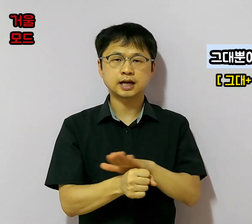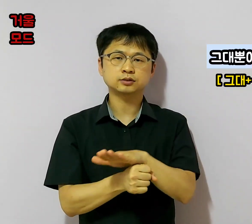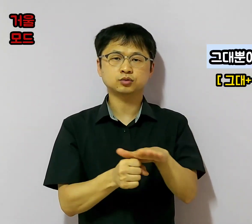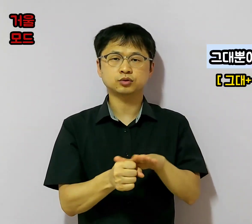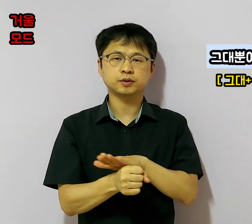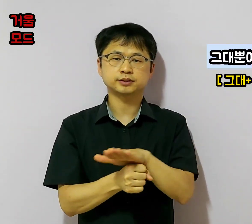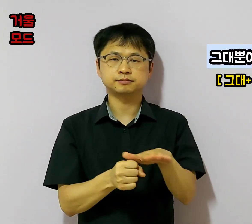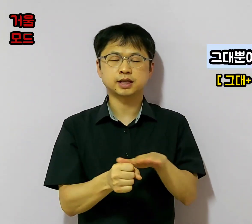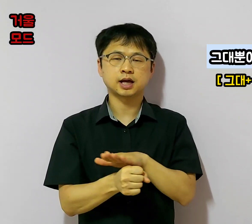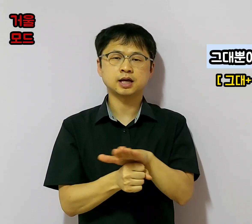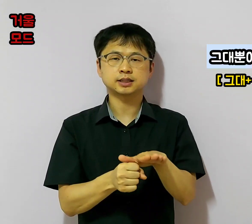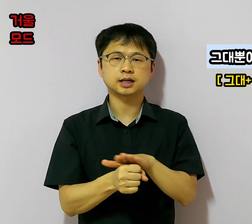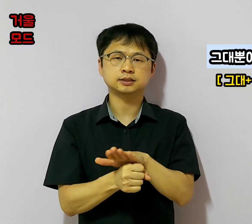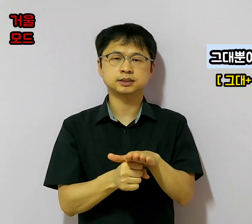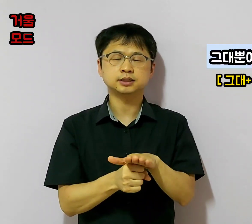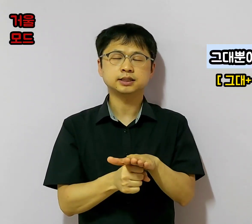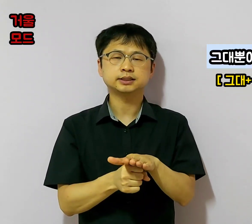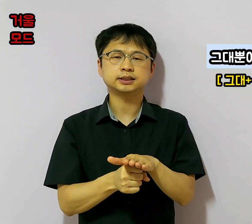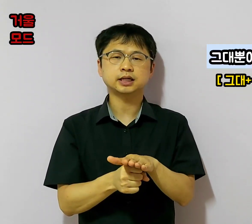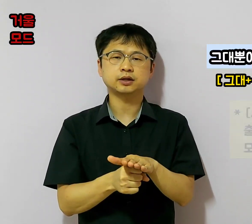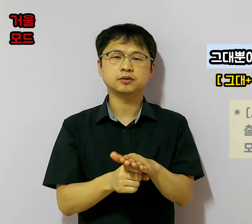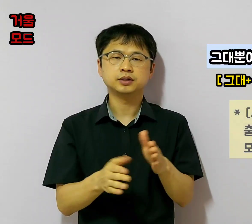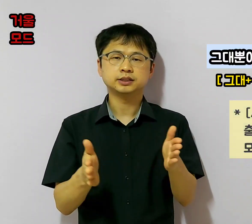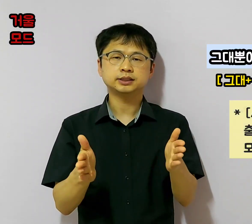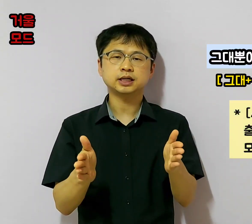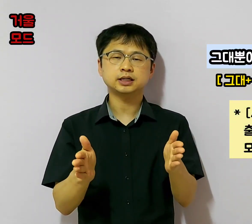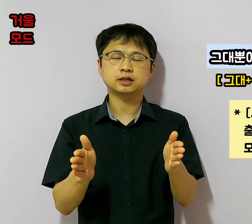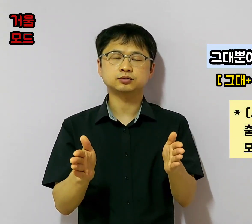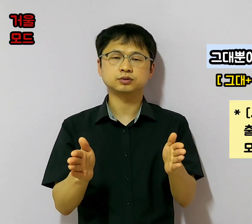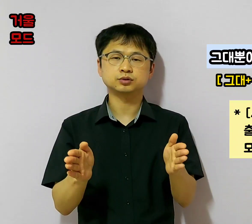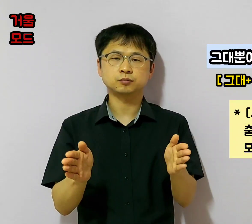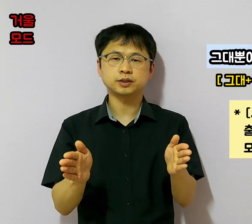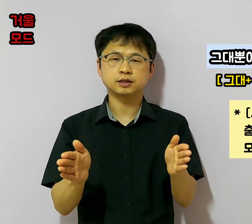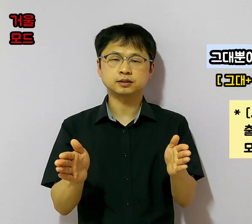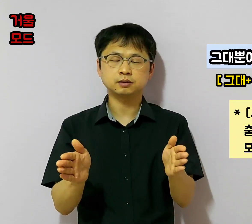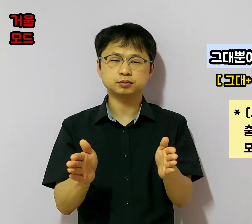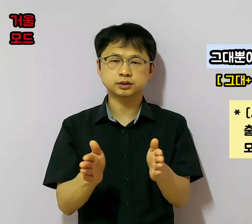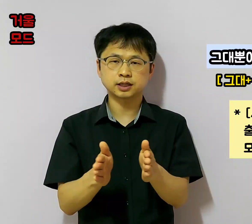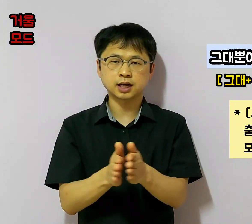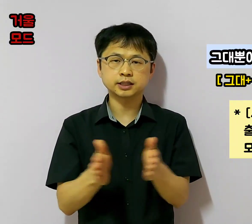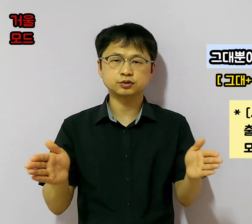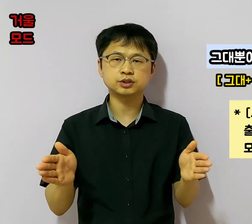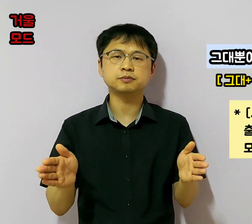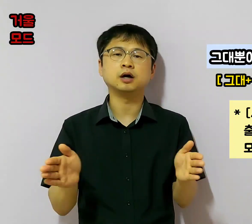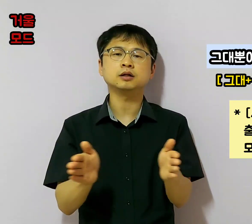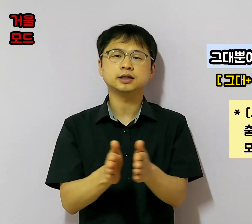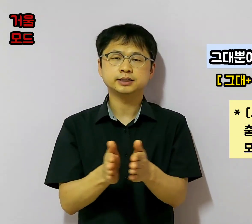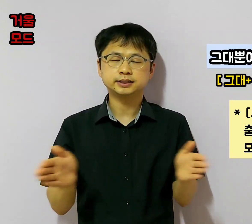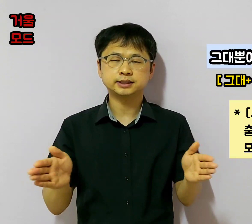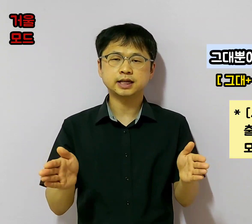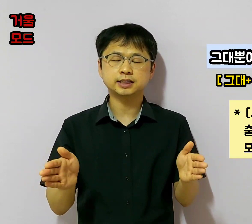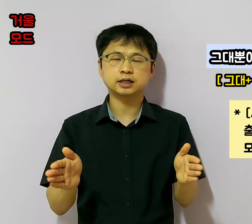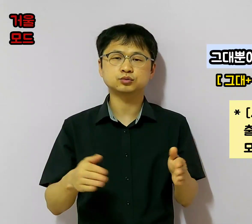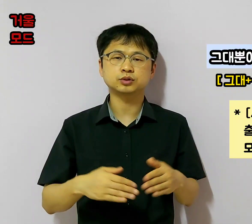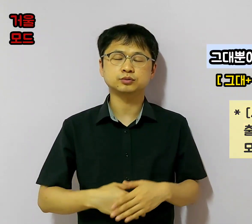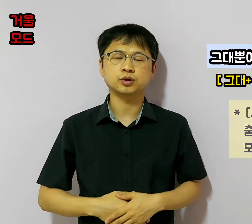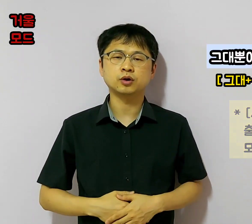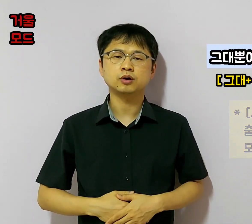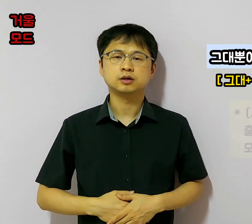사랑 수어도 배웠습니다. 사랑을 시작해요. 시작이란 수어는 손바닥을 붙였다가 떼주시면 시작이란 수어이고요.